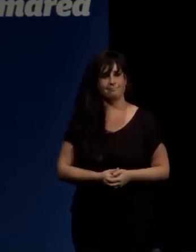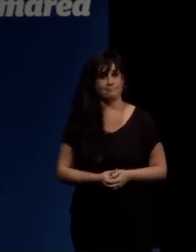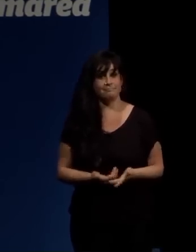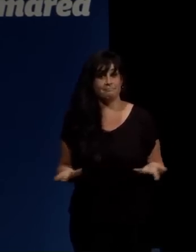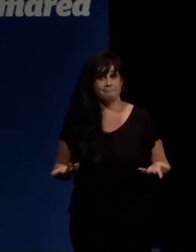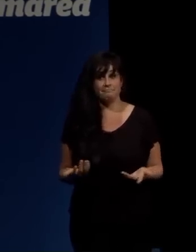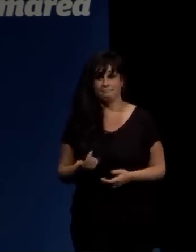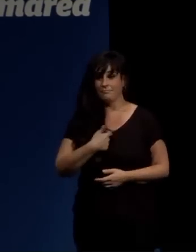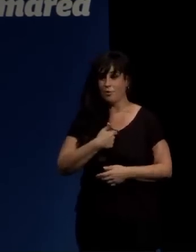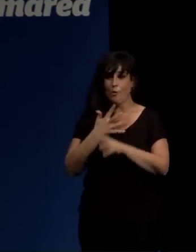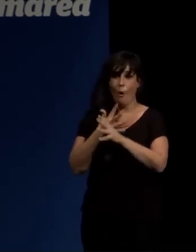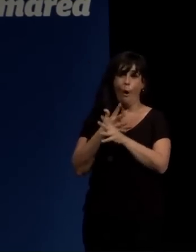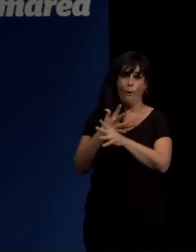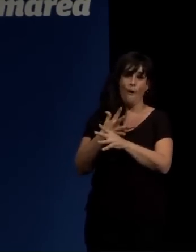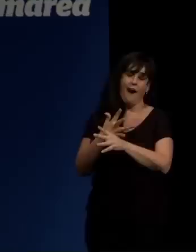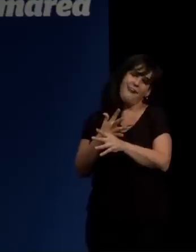É un xoguete máis.